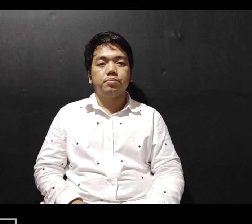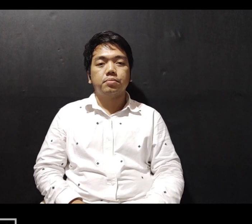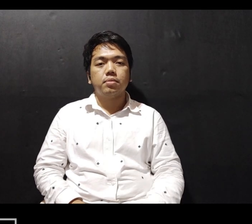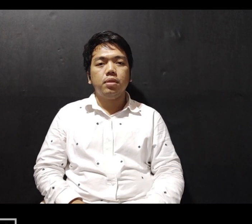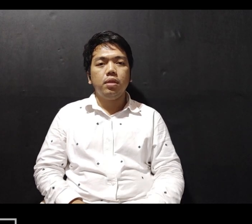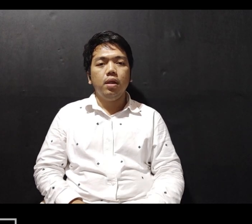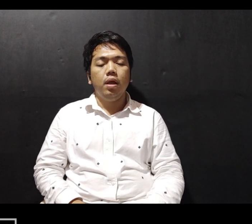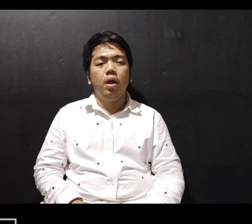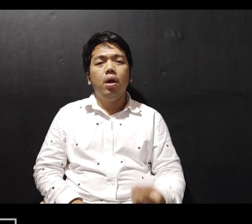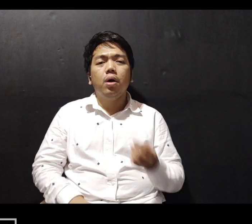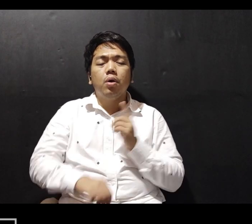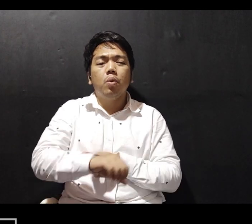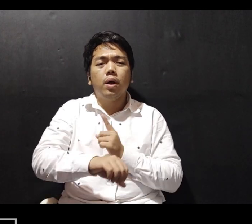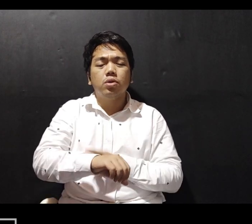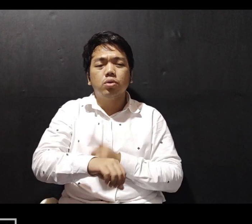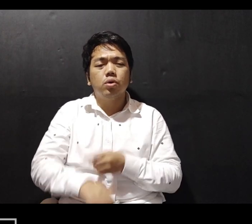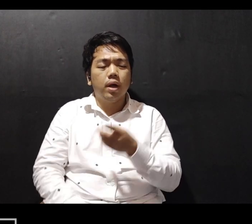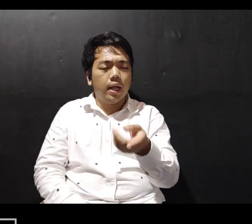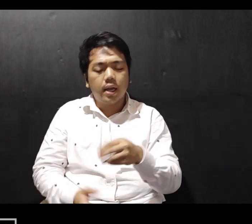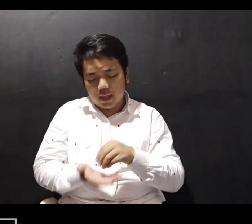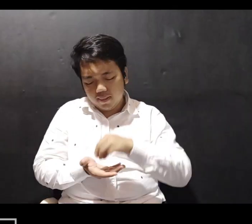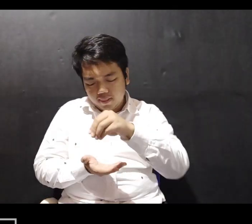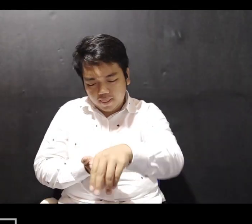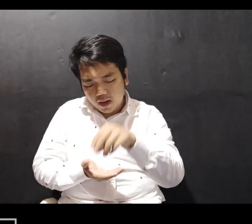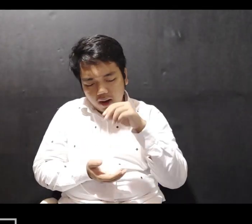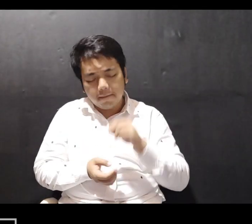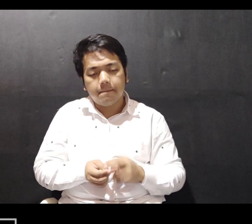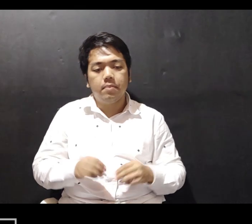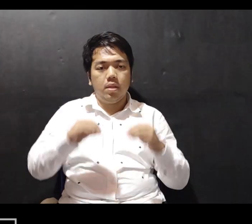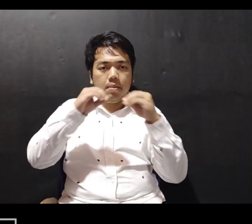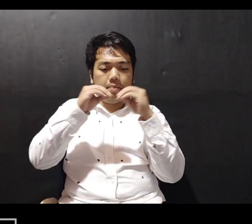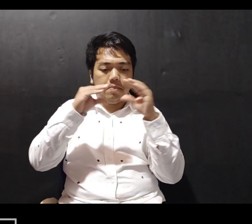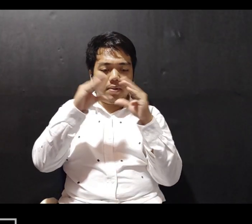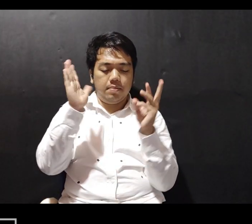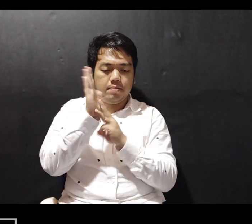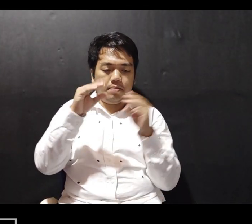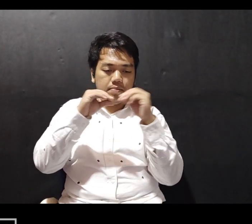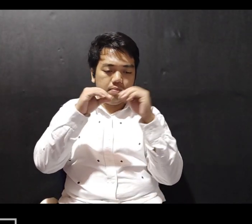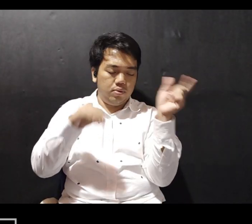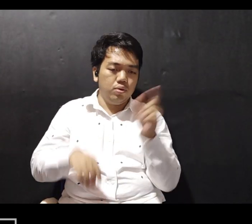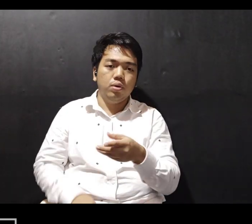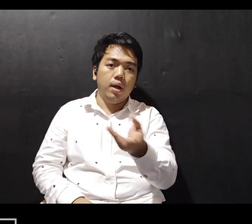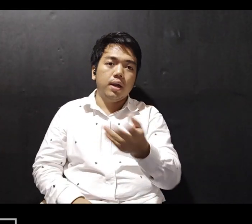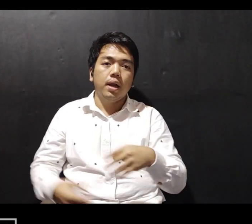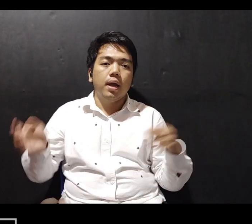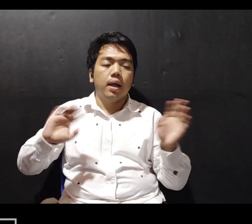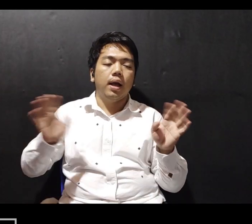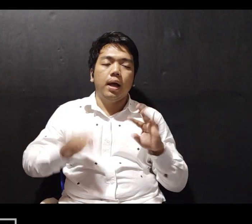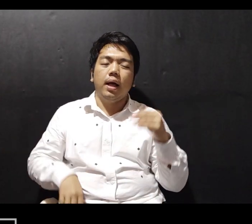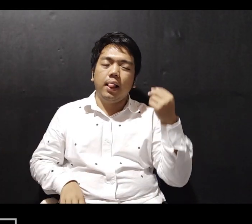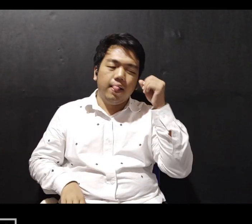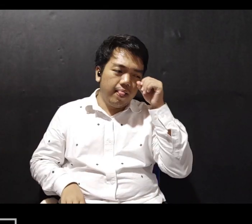tanah, saat setelah Anda menanamnya, Anda tidak akan melihat pertumbuhan